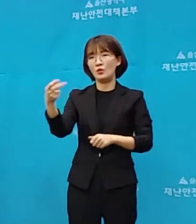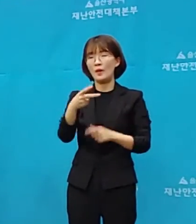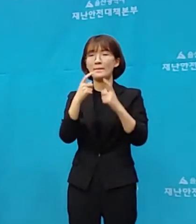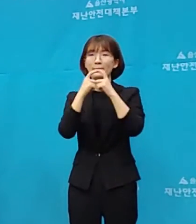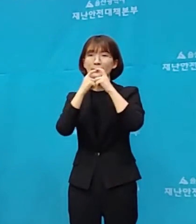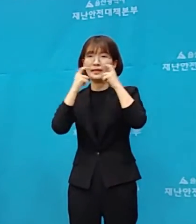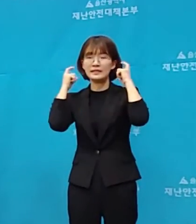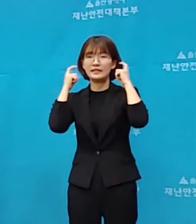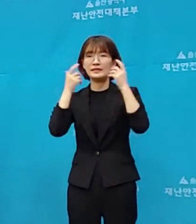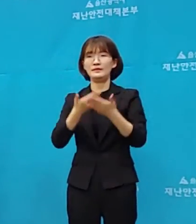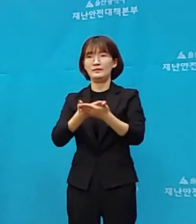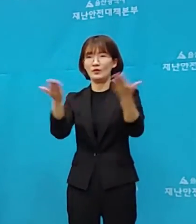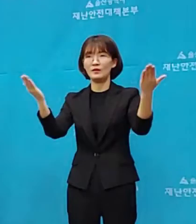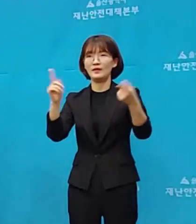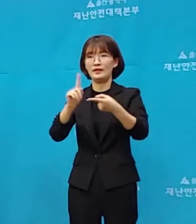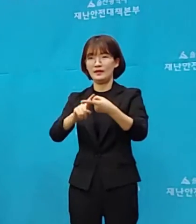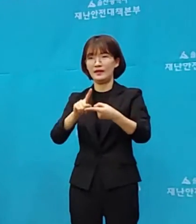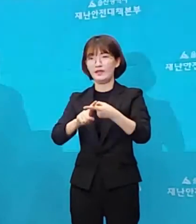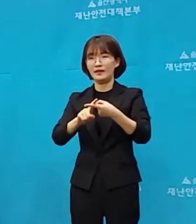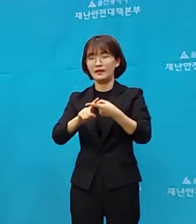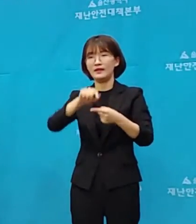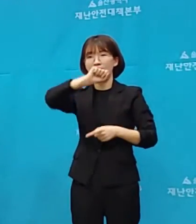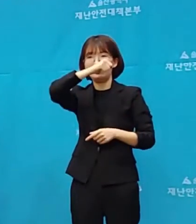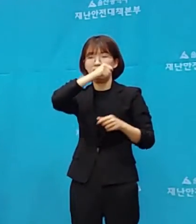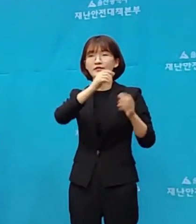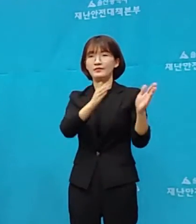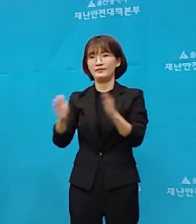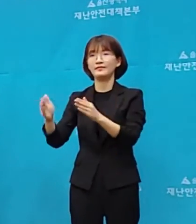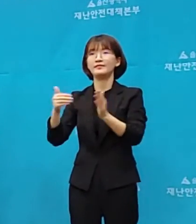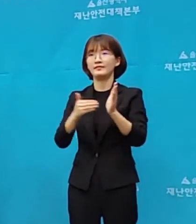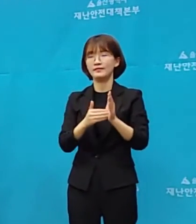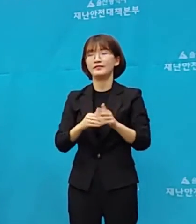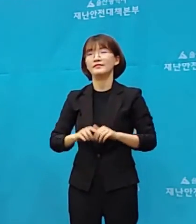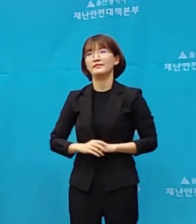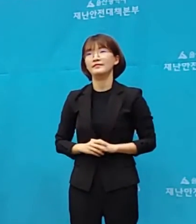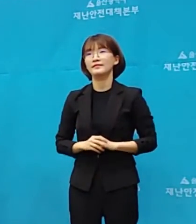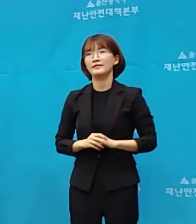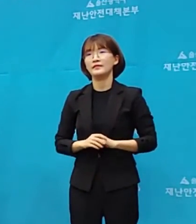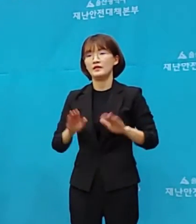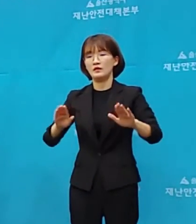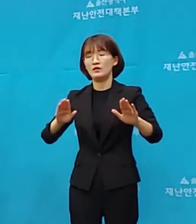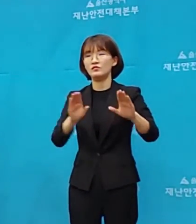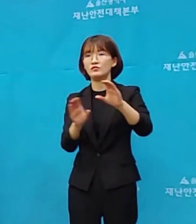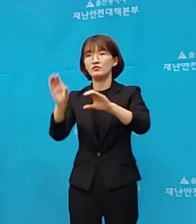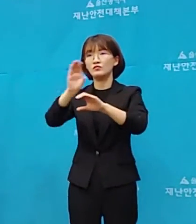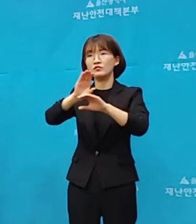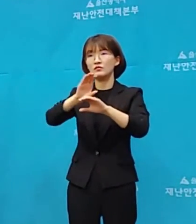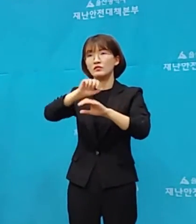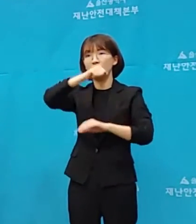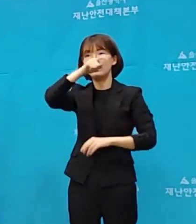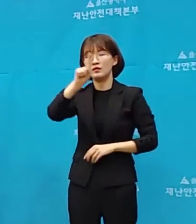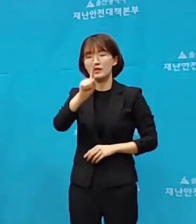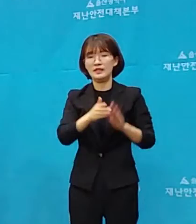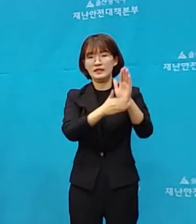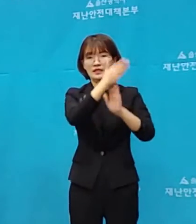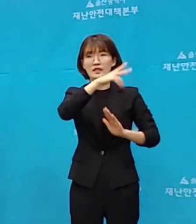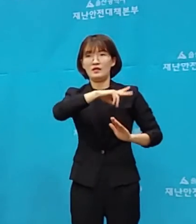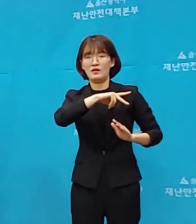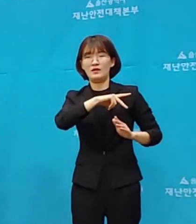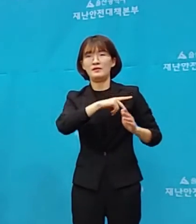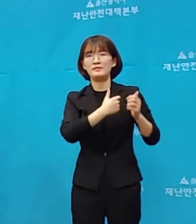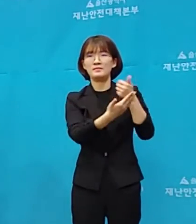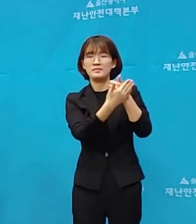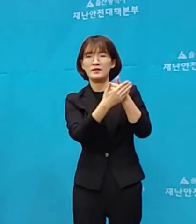마스크 보급에 3억 8천만 원을 편성하였습니다. 이번 추경은 시의회와 협의해